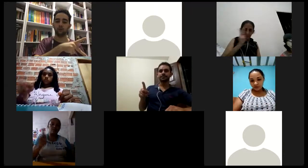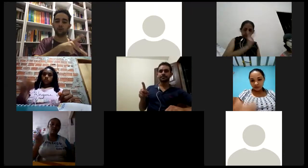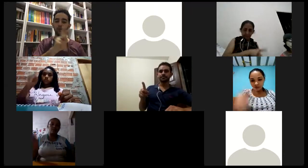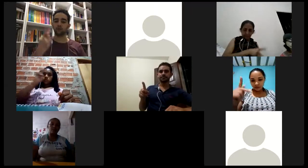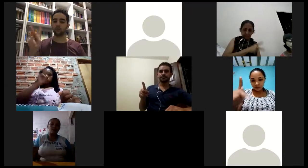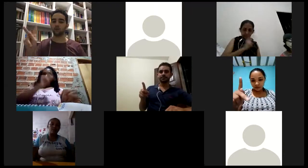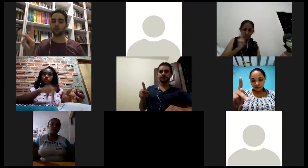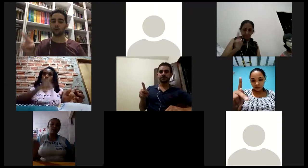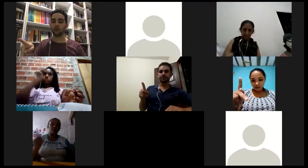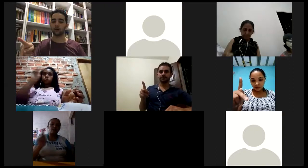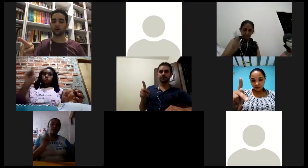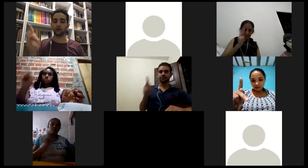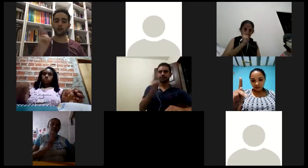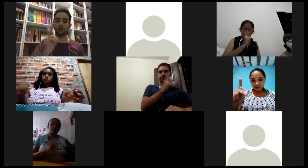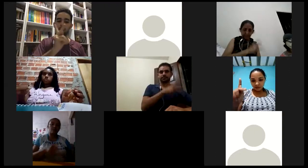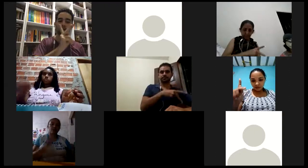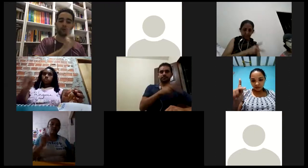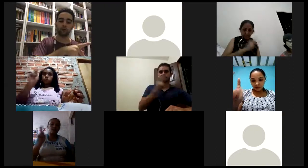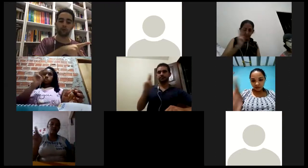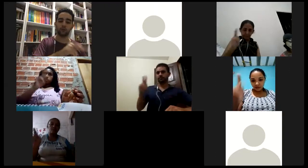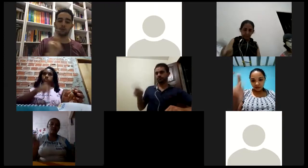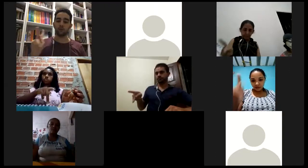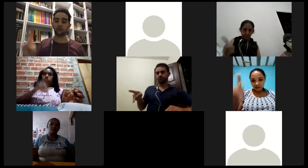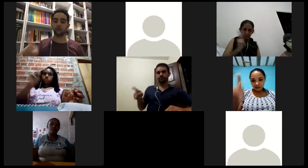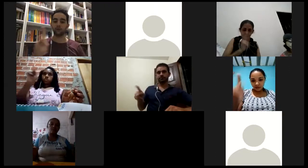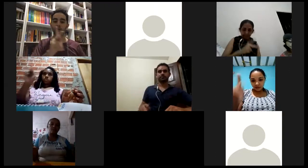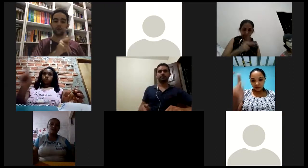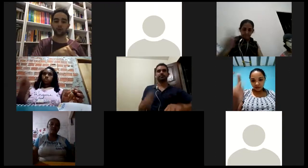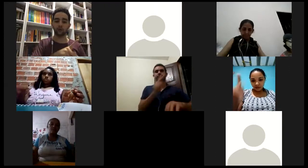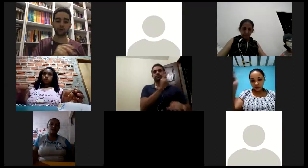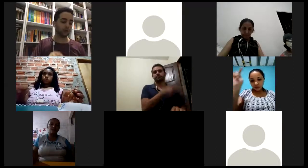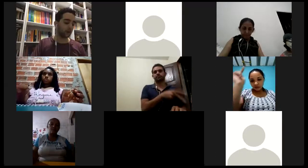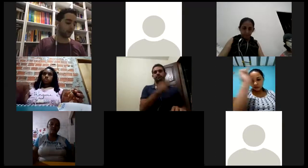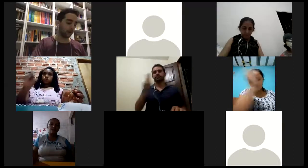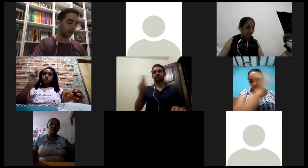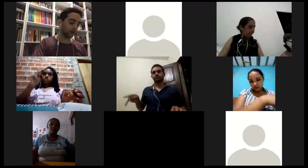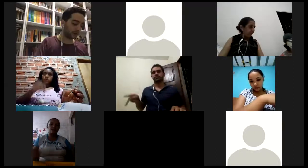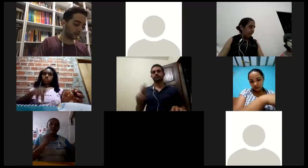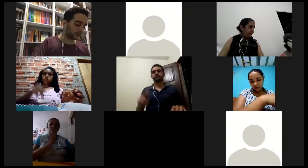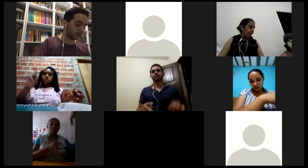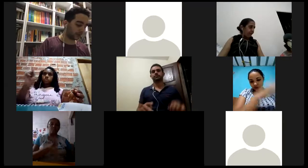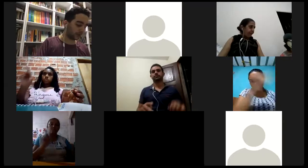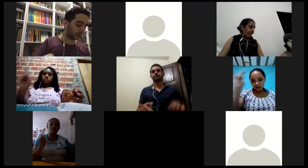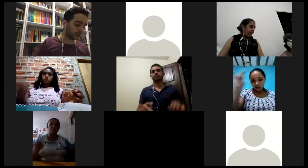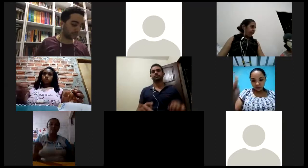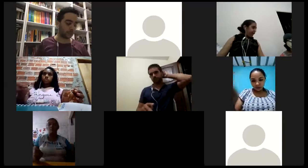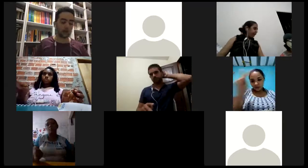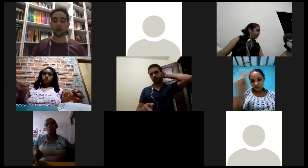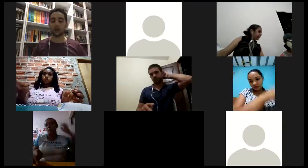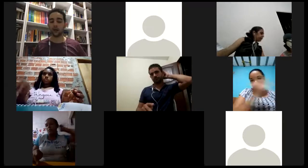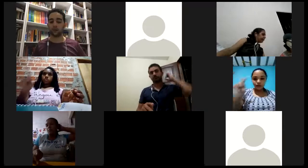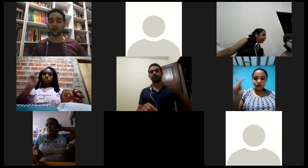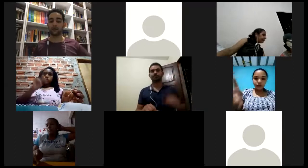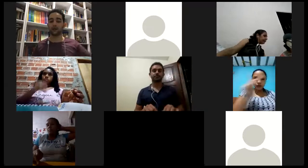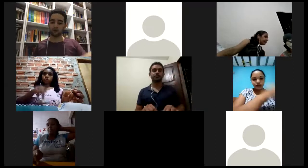outro. De um lado e do outro. Professor. Então, novamente, os sinais.